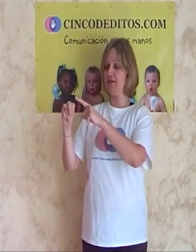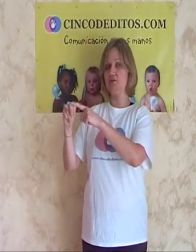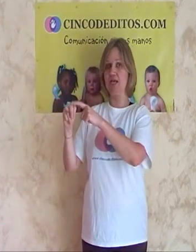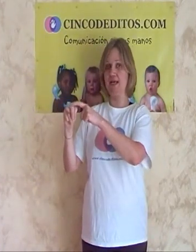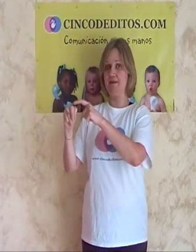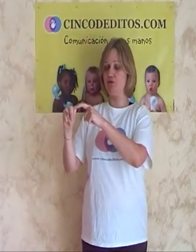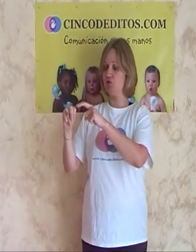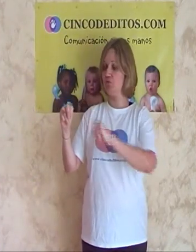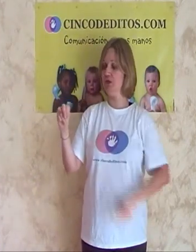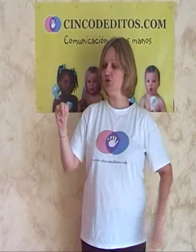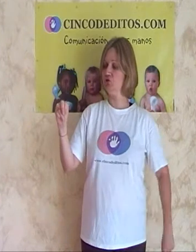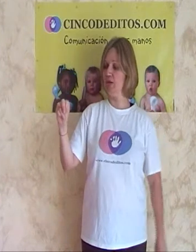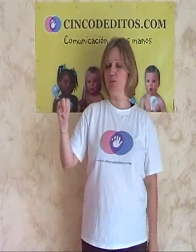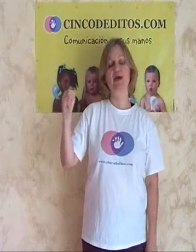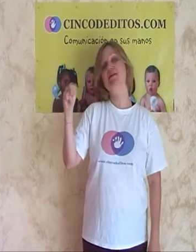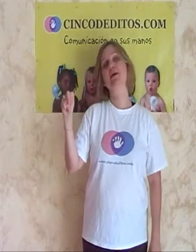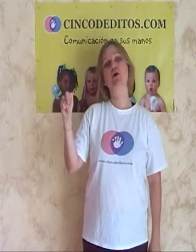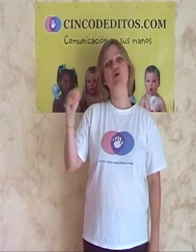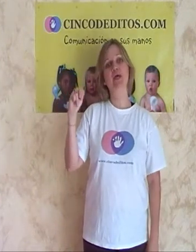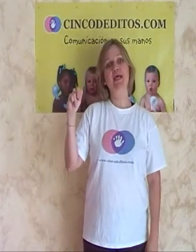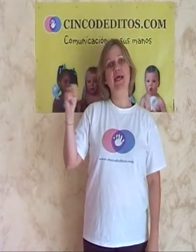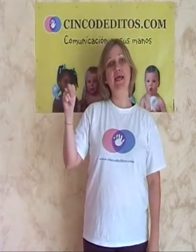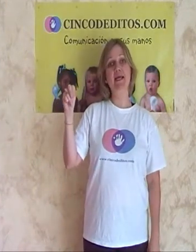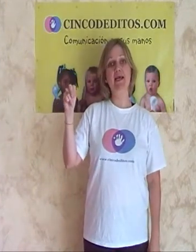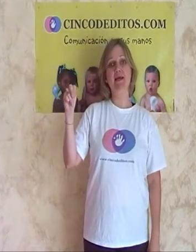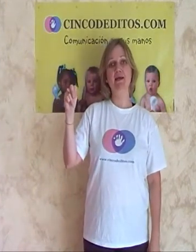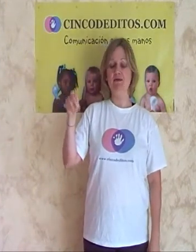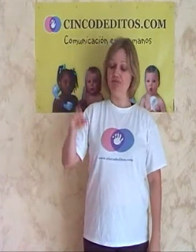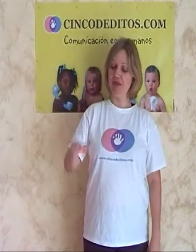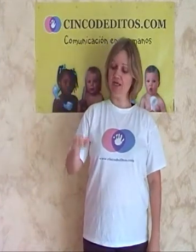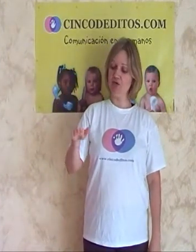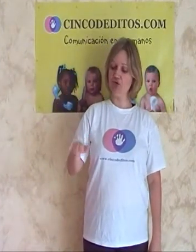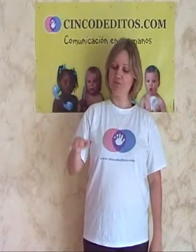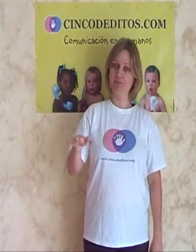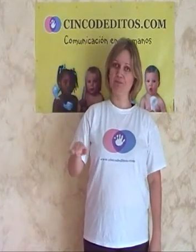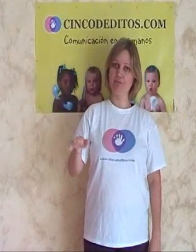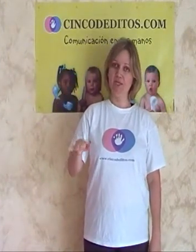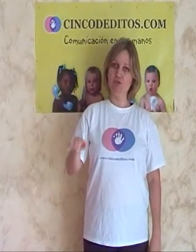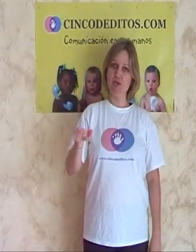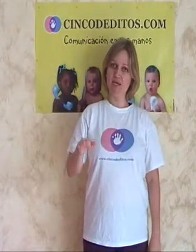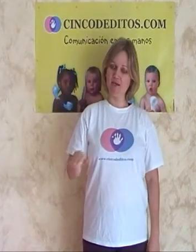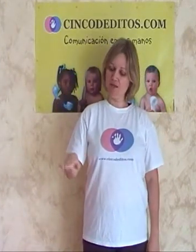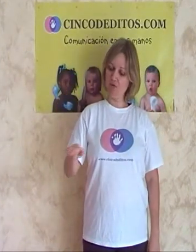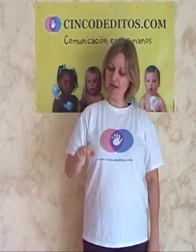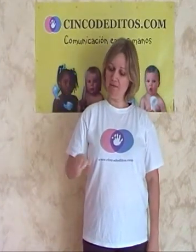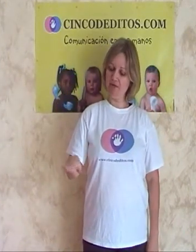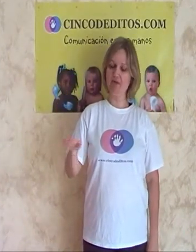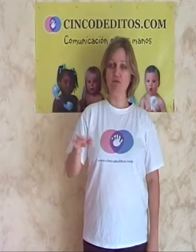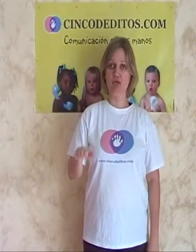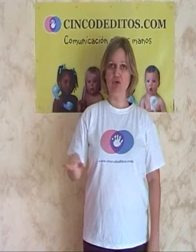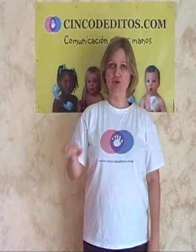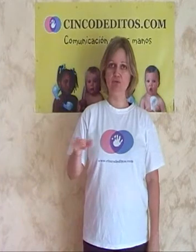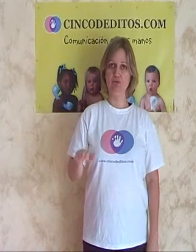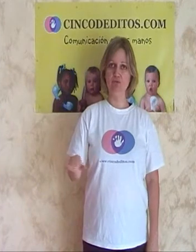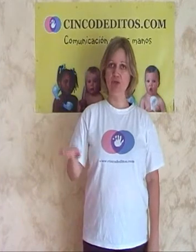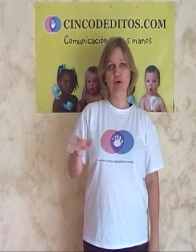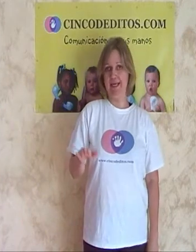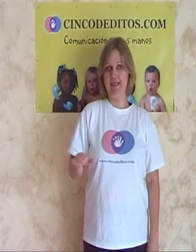aquí tenemos la N. Dos nudillos, el pulgar debajo. N de niño. Estoy acariciando la cabeza de un niño. Un niño en